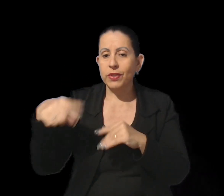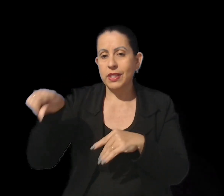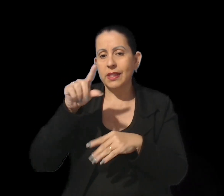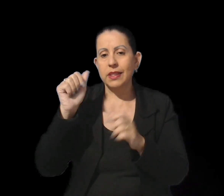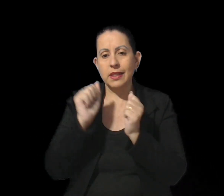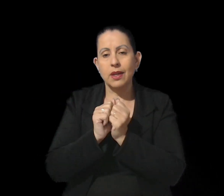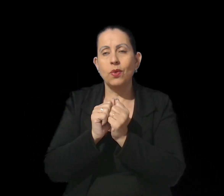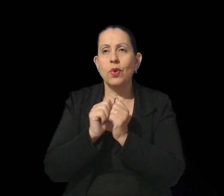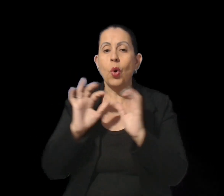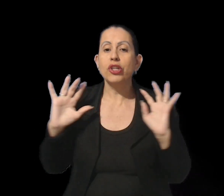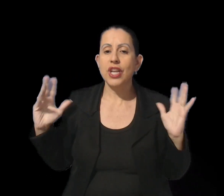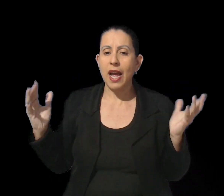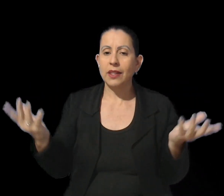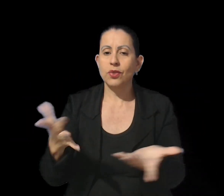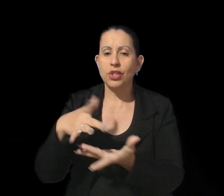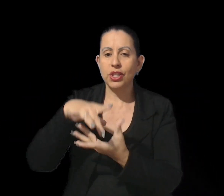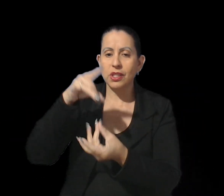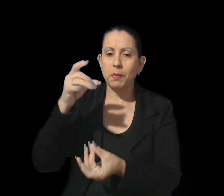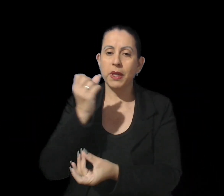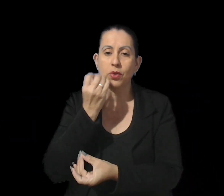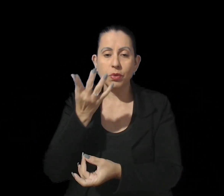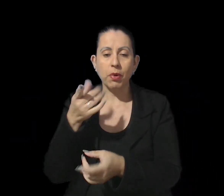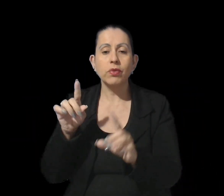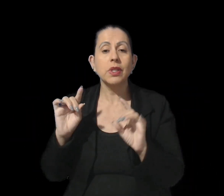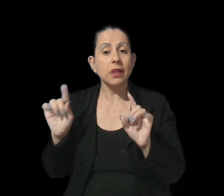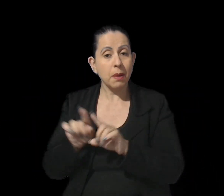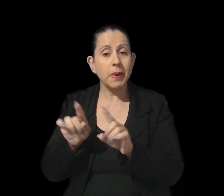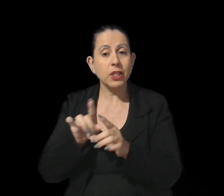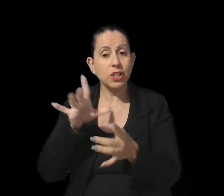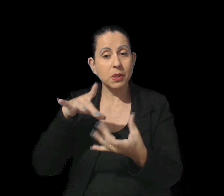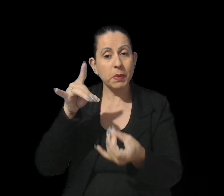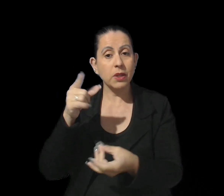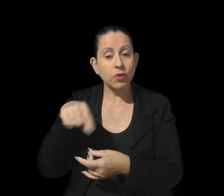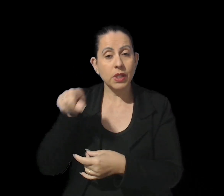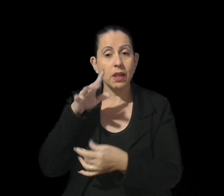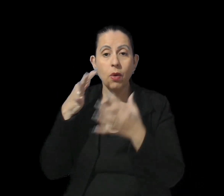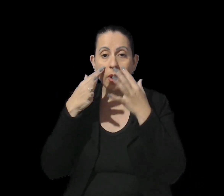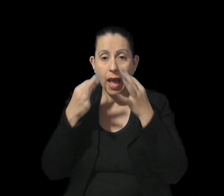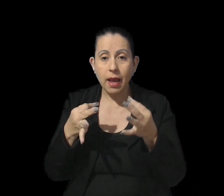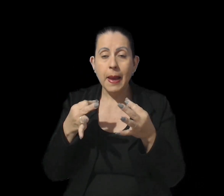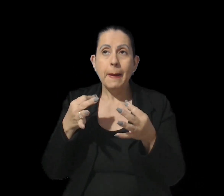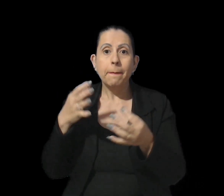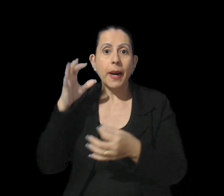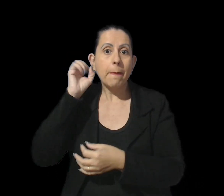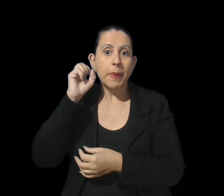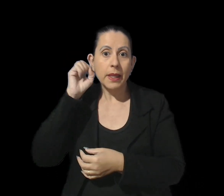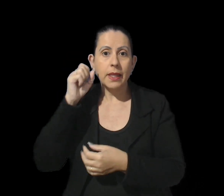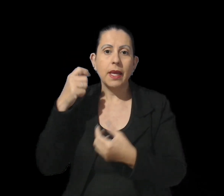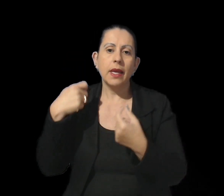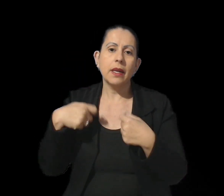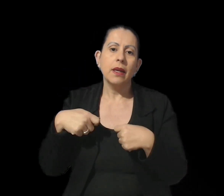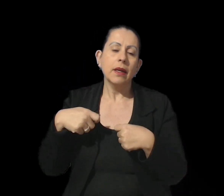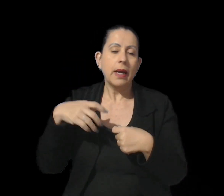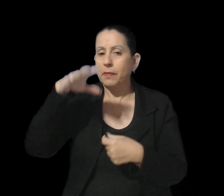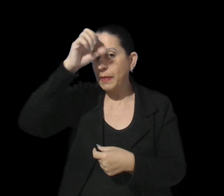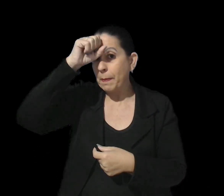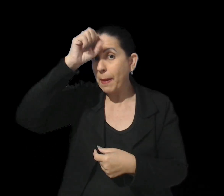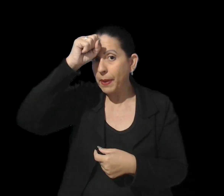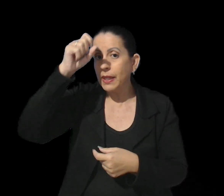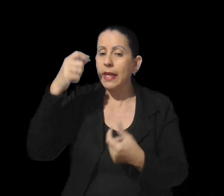vocês estão rodeados de espíritos bons e também de espíritos que estão lá para aprender, para aprender e